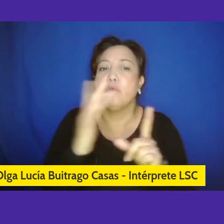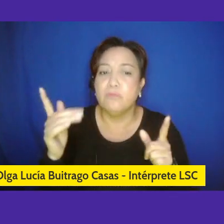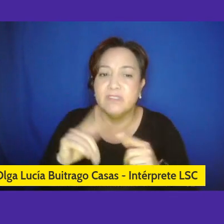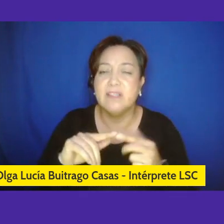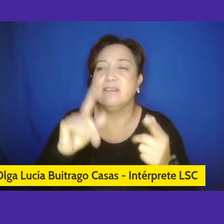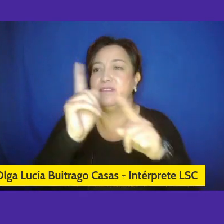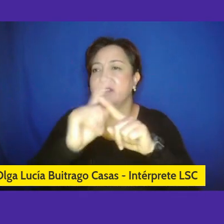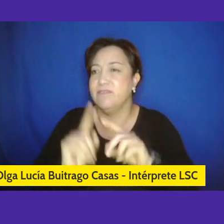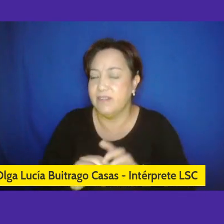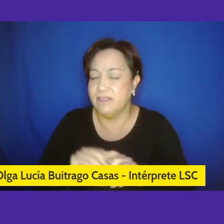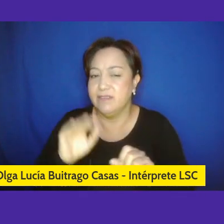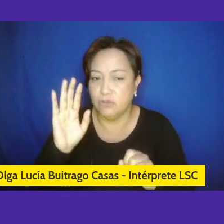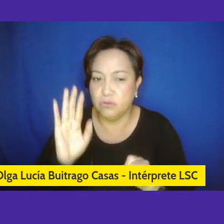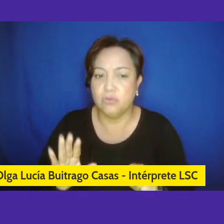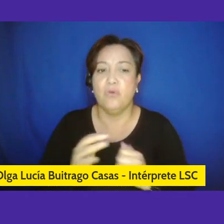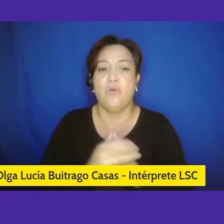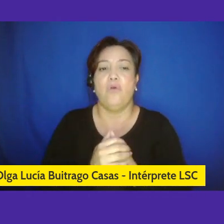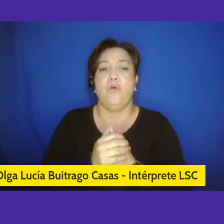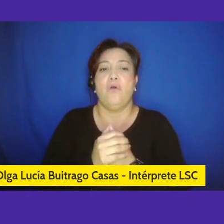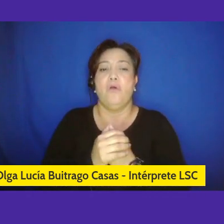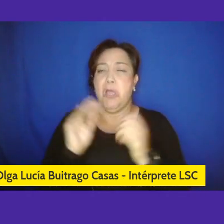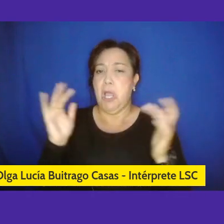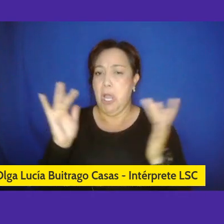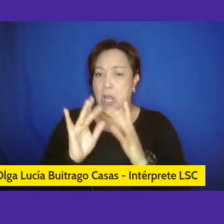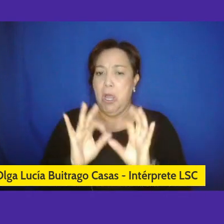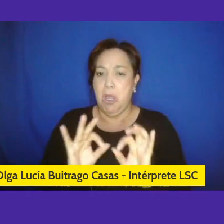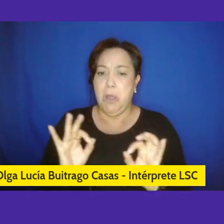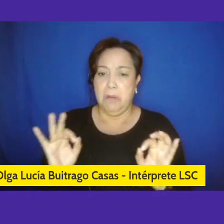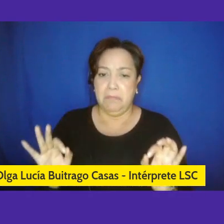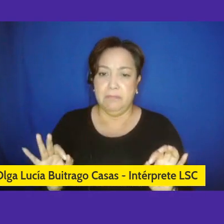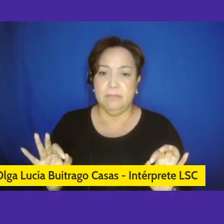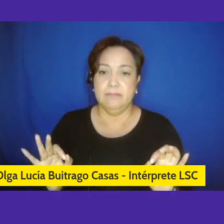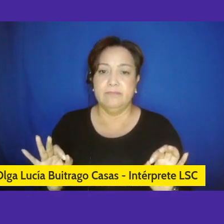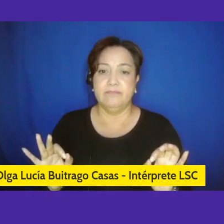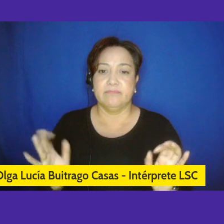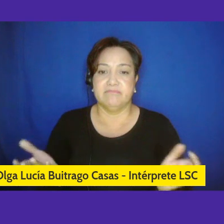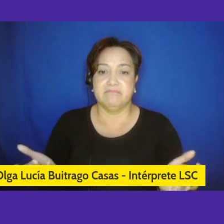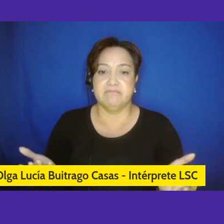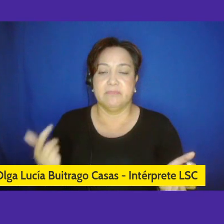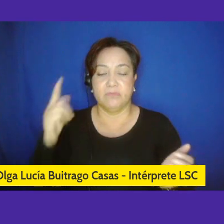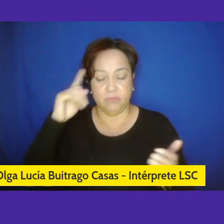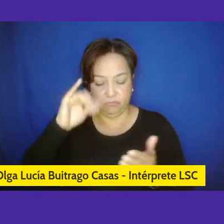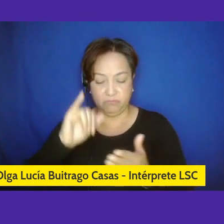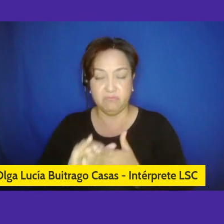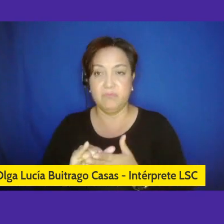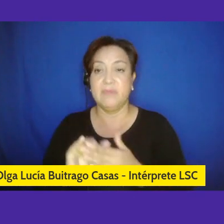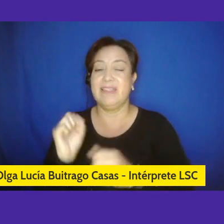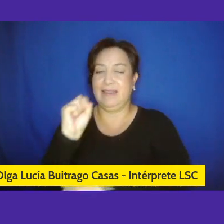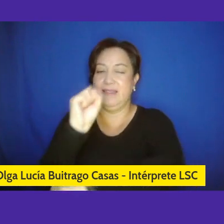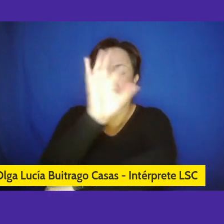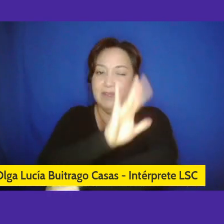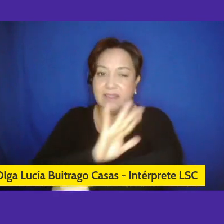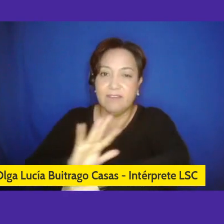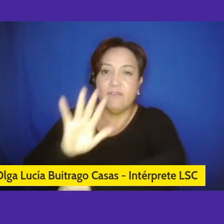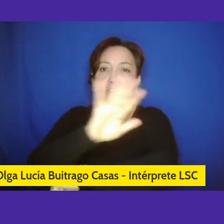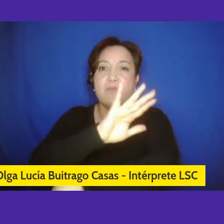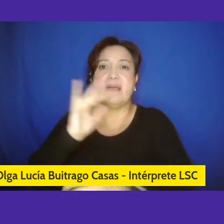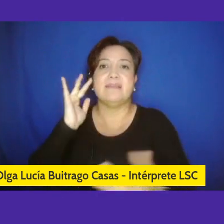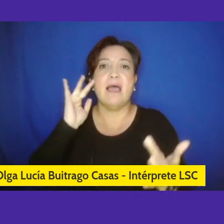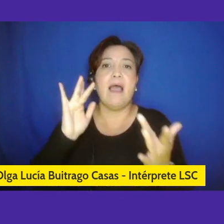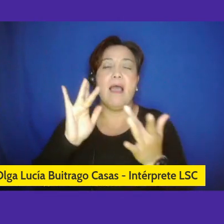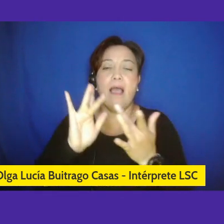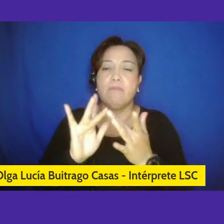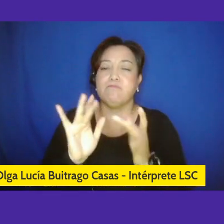funciona muy bien. Entonces, creo que la plataforma le dio una importancia al documental